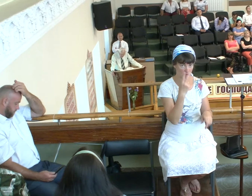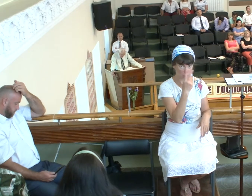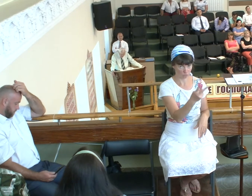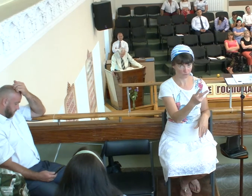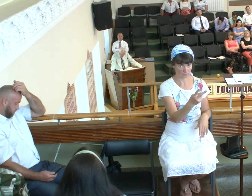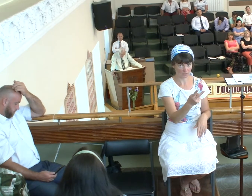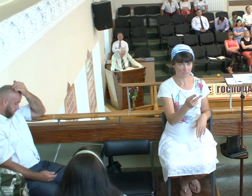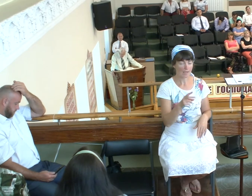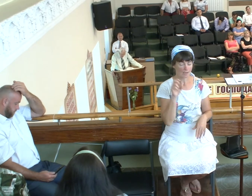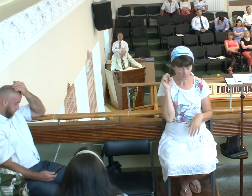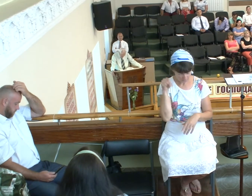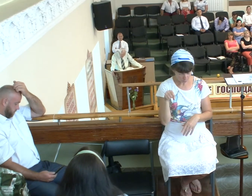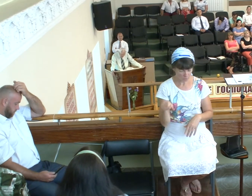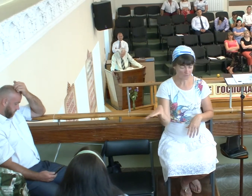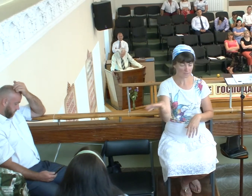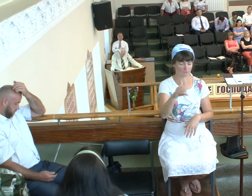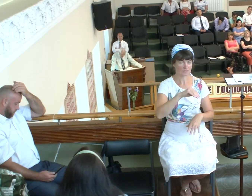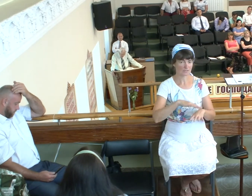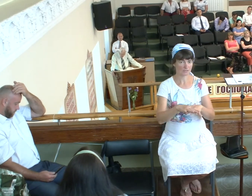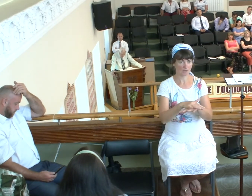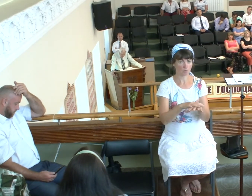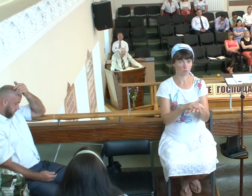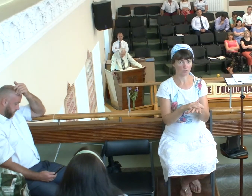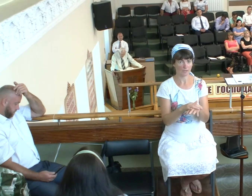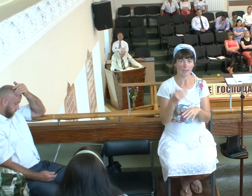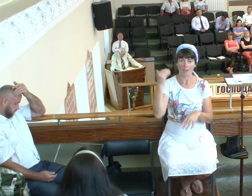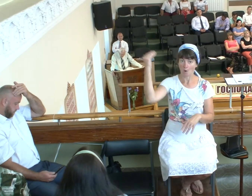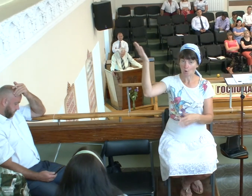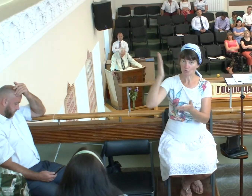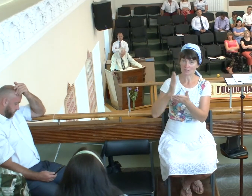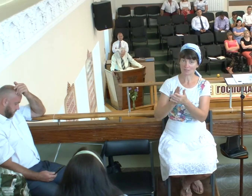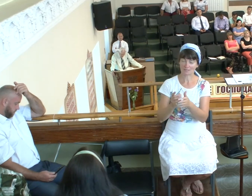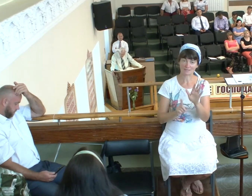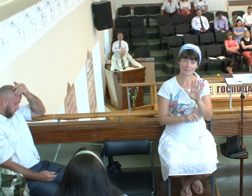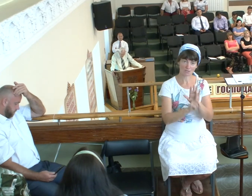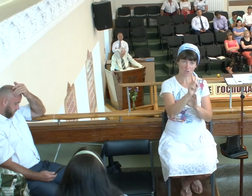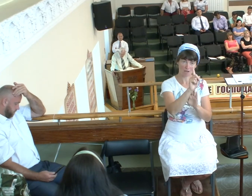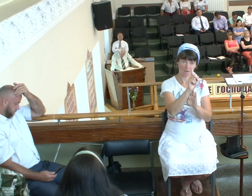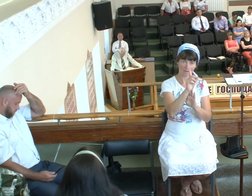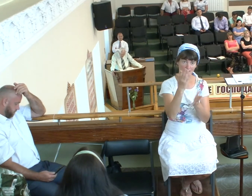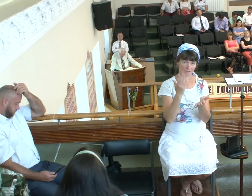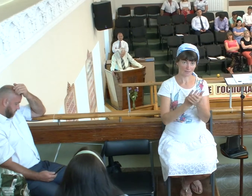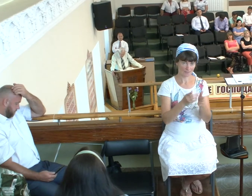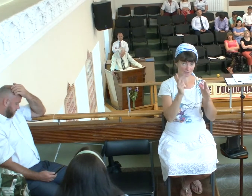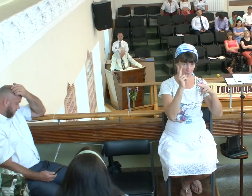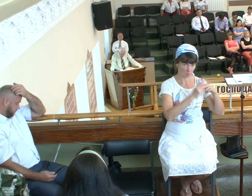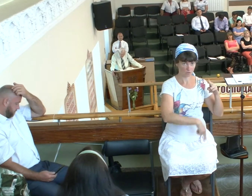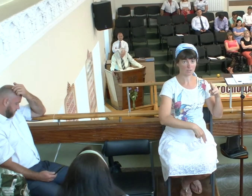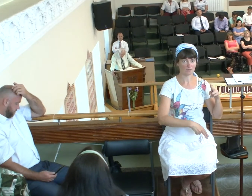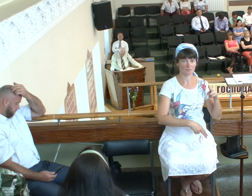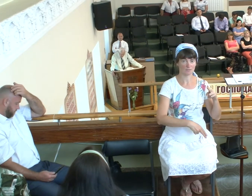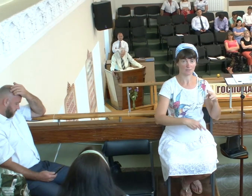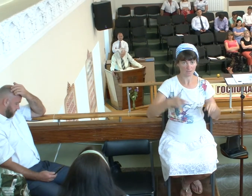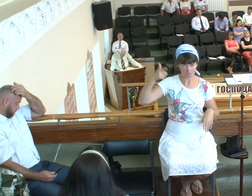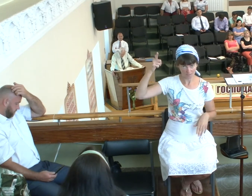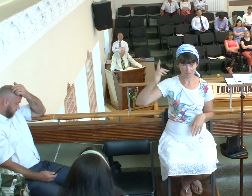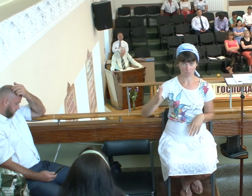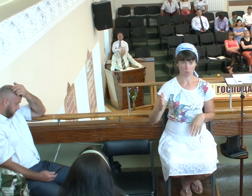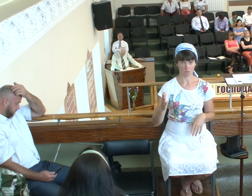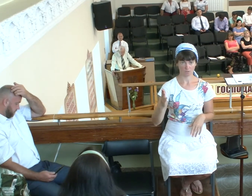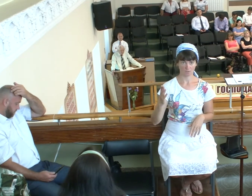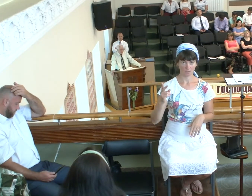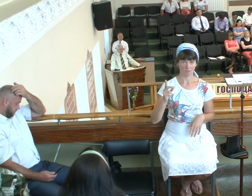Ей аминь. Я есть Альфа и Омега, начало и конец, говорит Господь, который есть и был, и